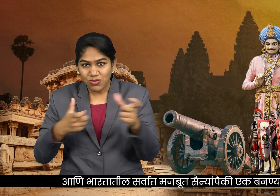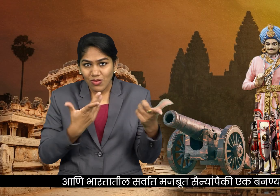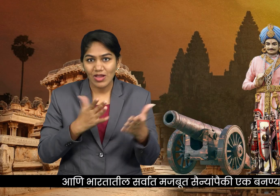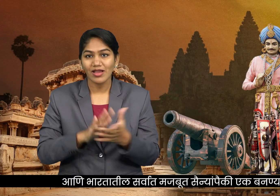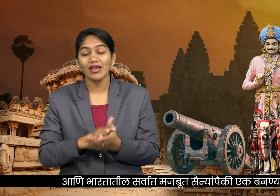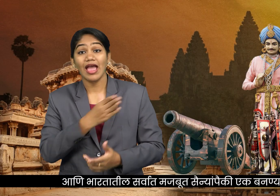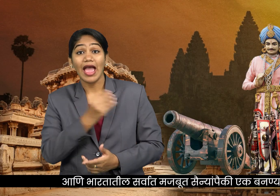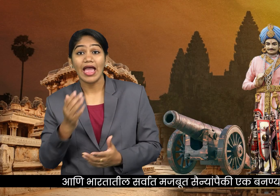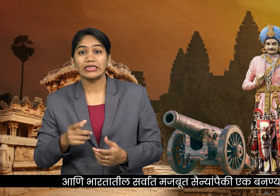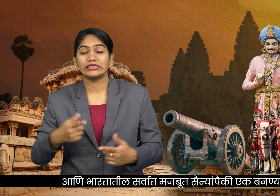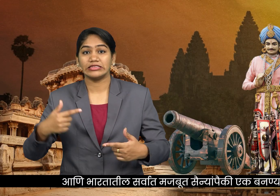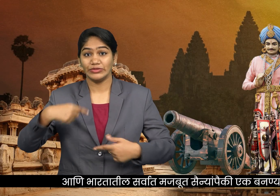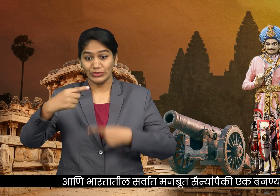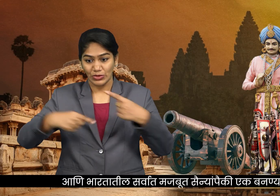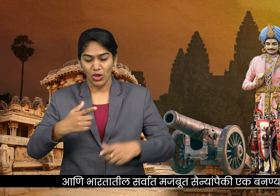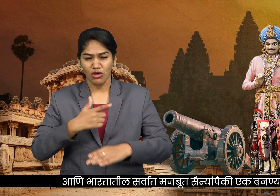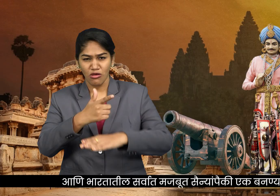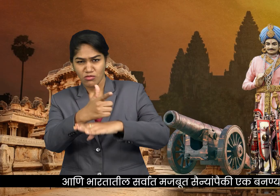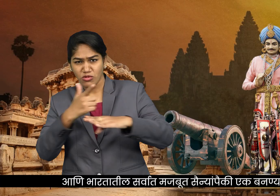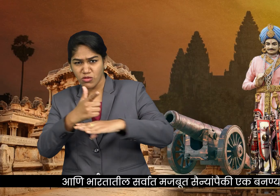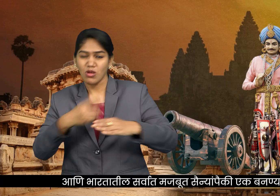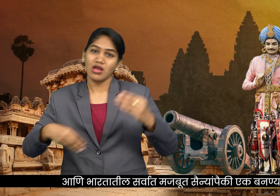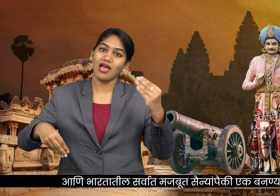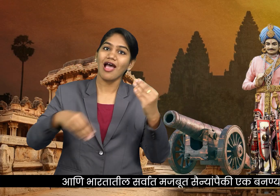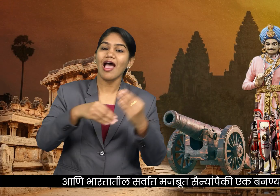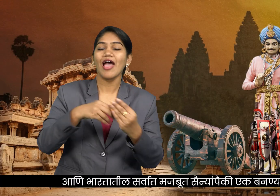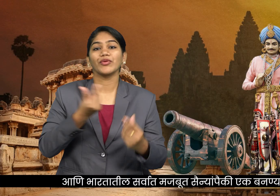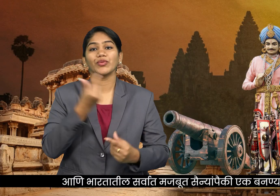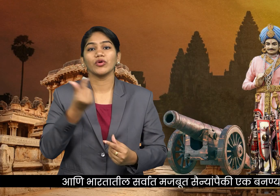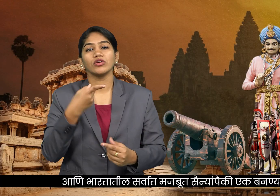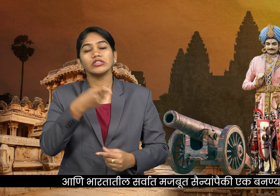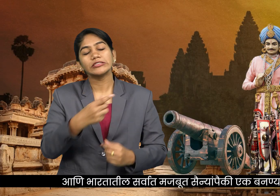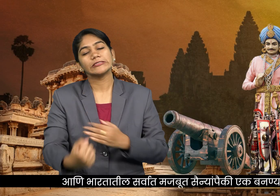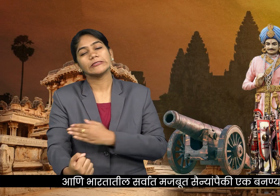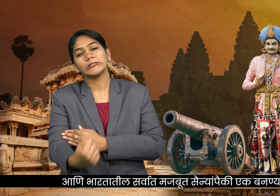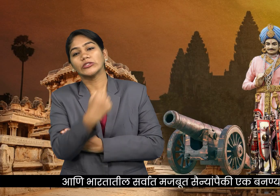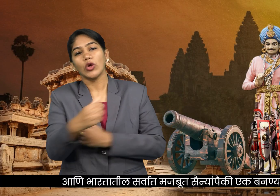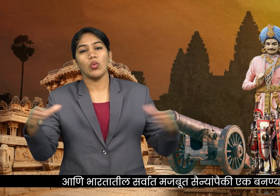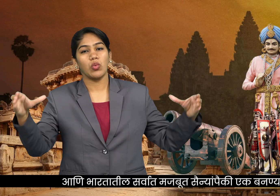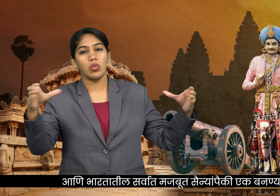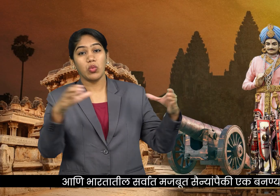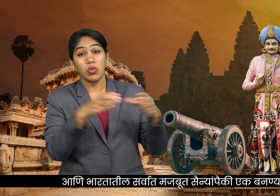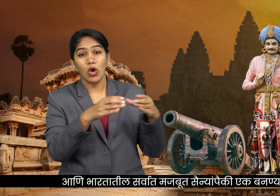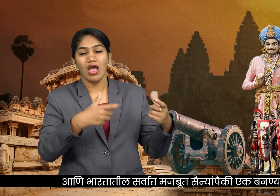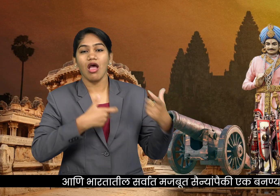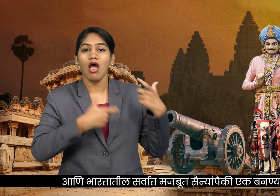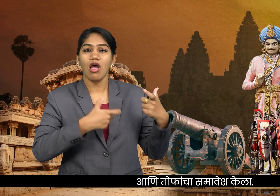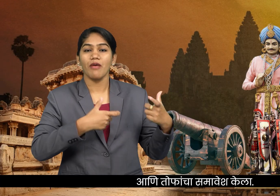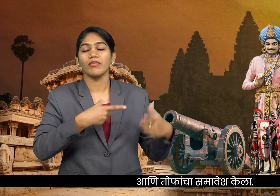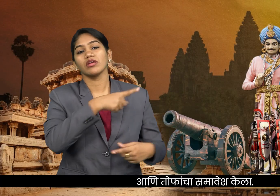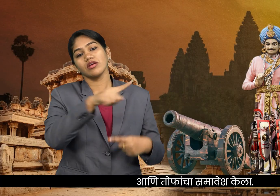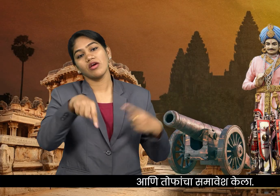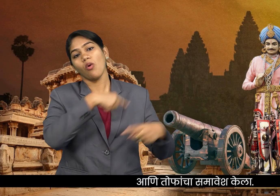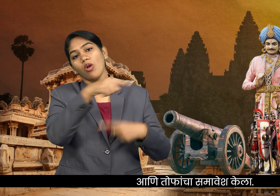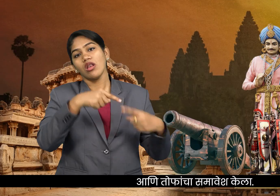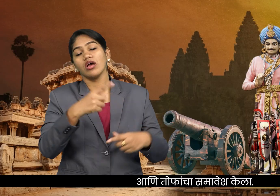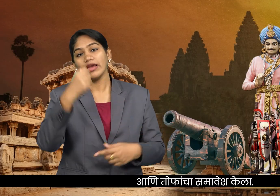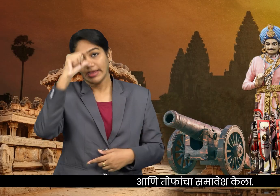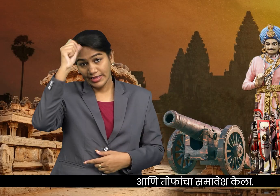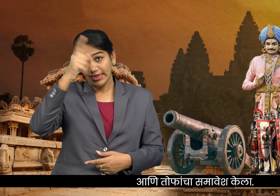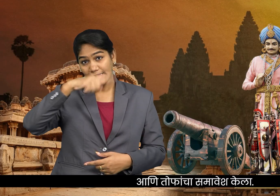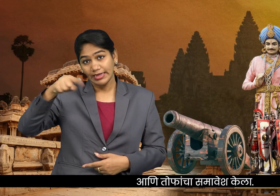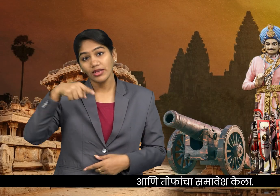आणि भारतातील सर्वात मजबूत सैन्यापैकी एक बनण्यासाठी तोफा आणि